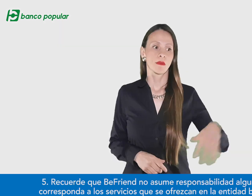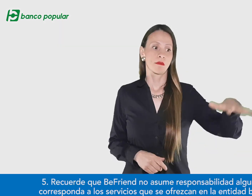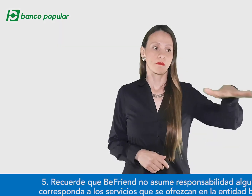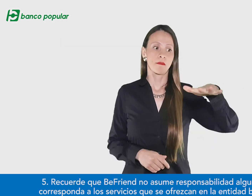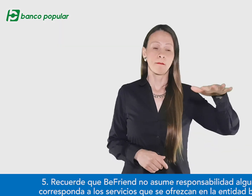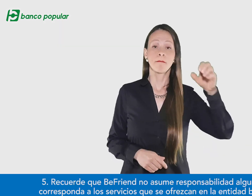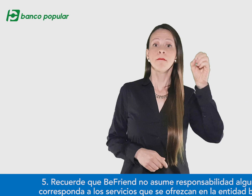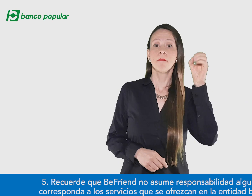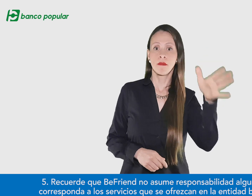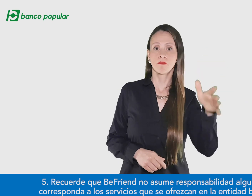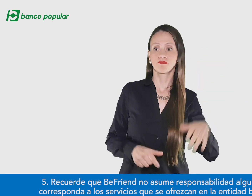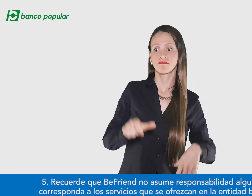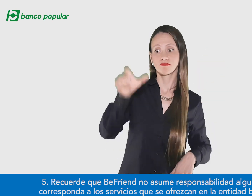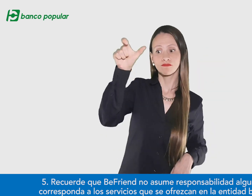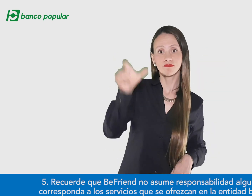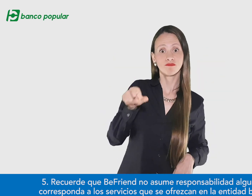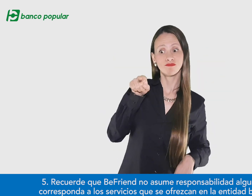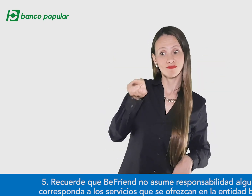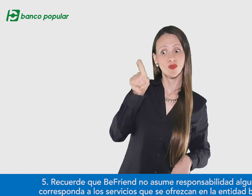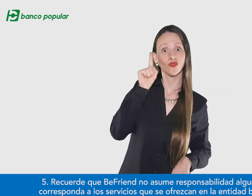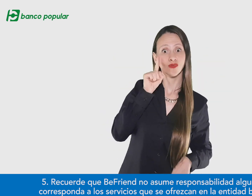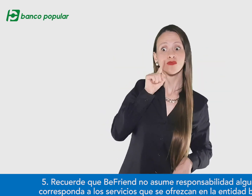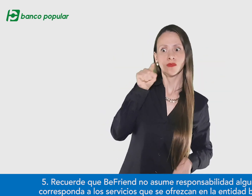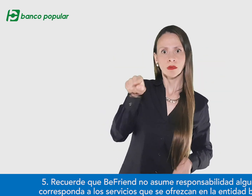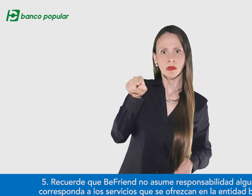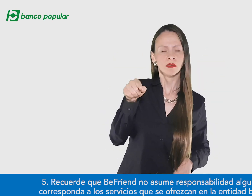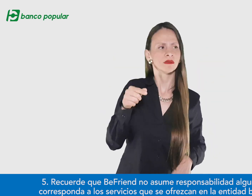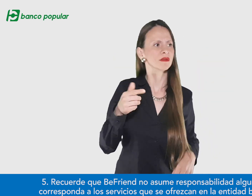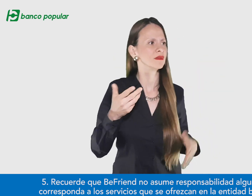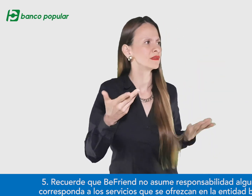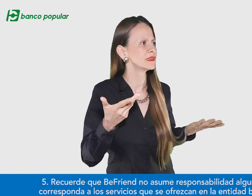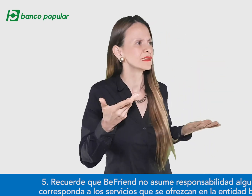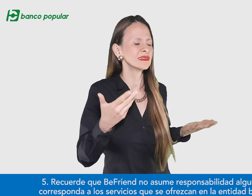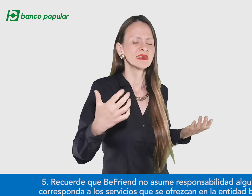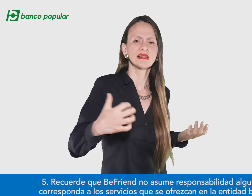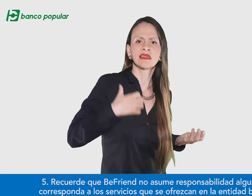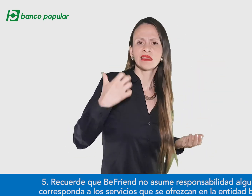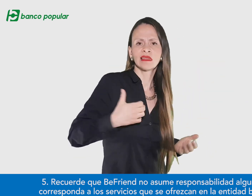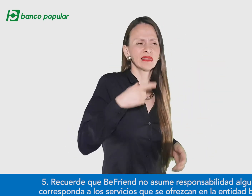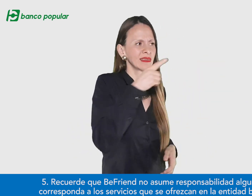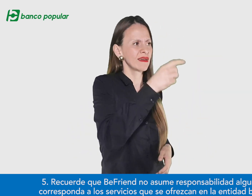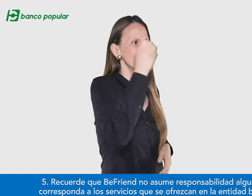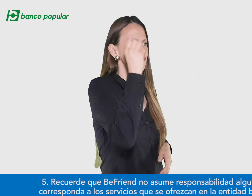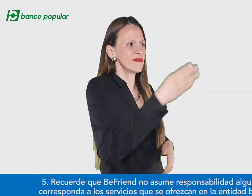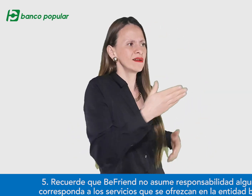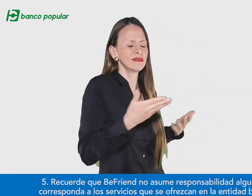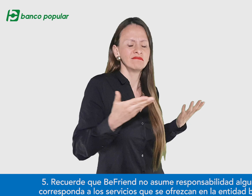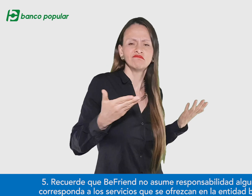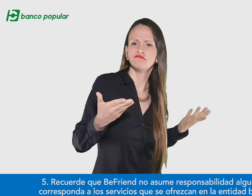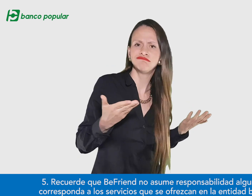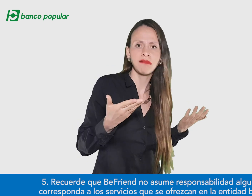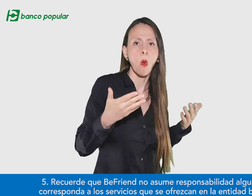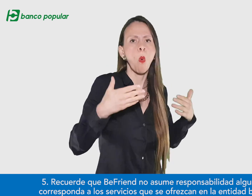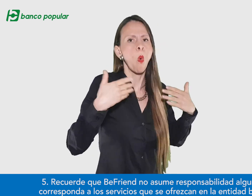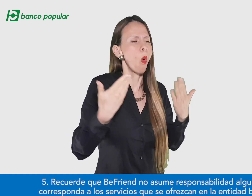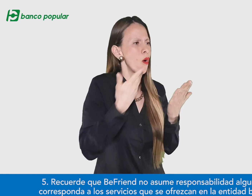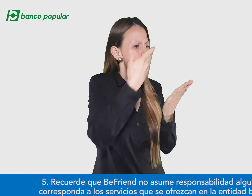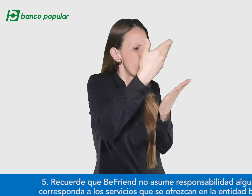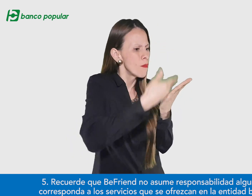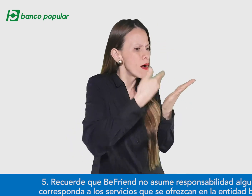5. Recuerde que BeFriend no asume responsabilidad alguna que corresponda a los servicios que se ofrezcan en la entidad